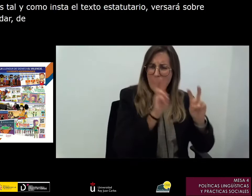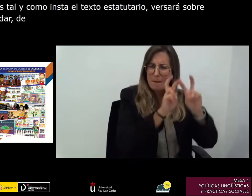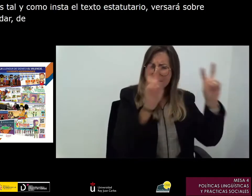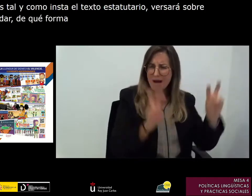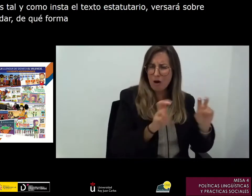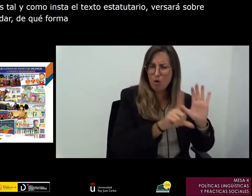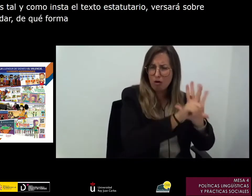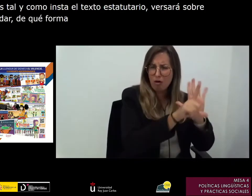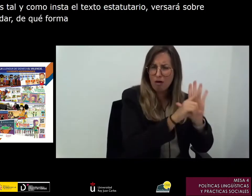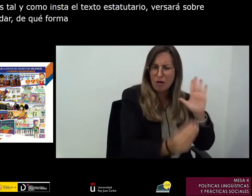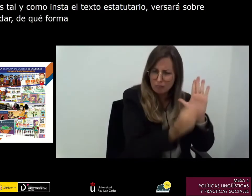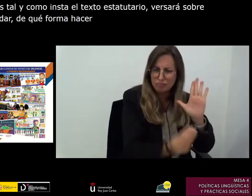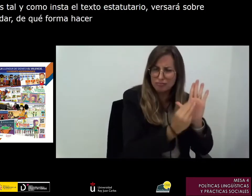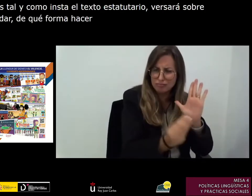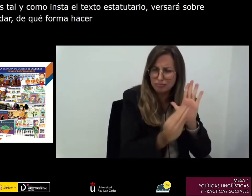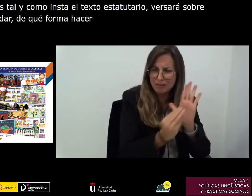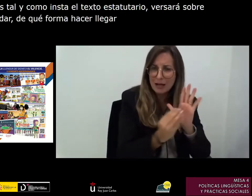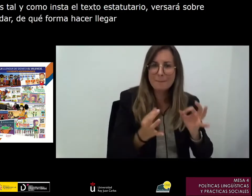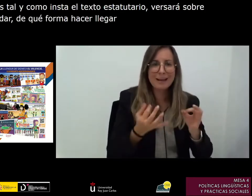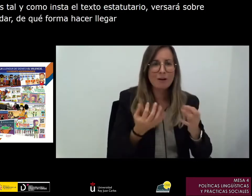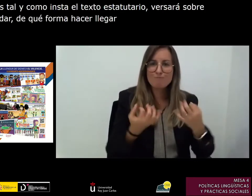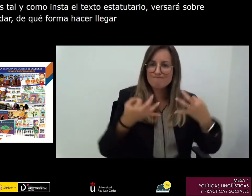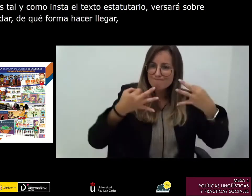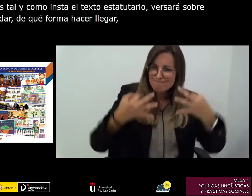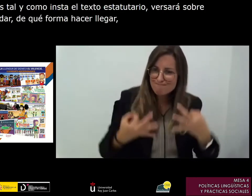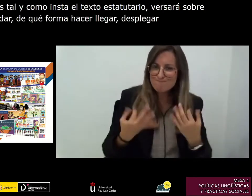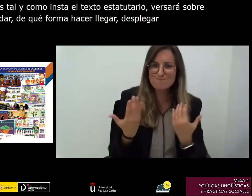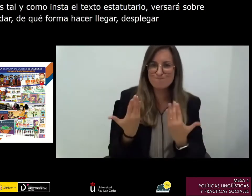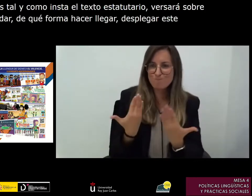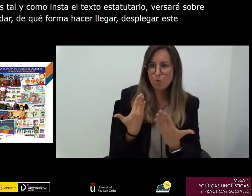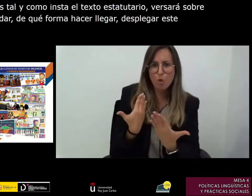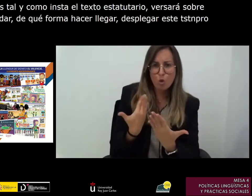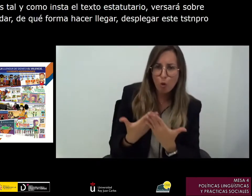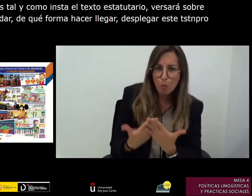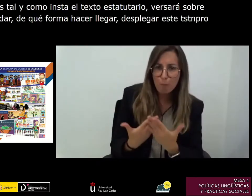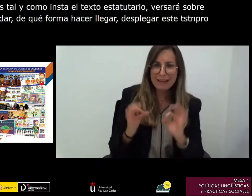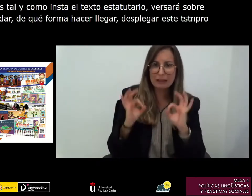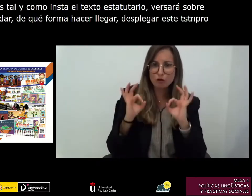hacer llegar, desplegar este texto estatutario a la sociedad.